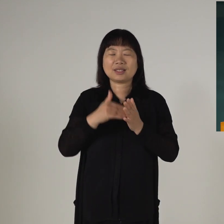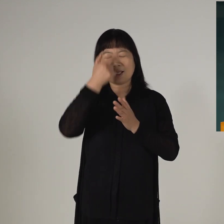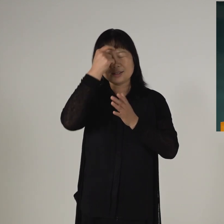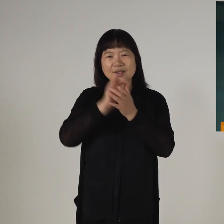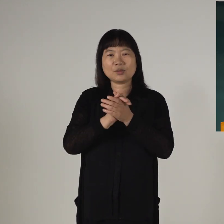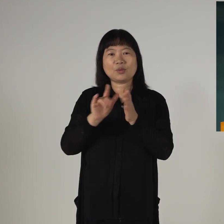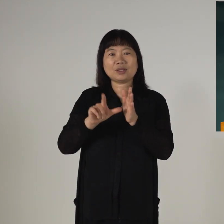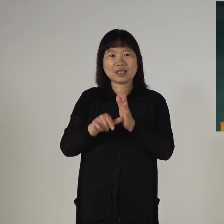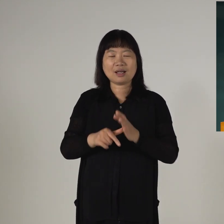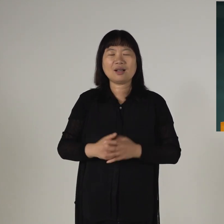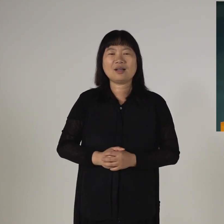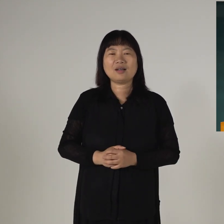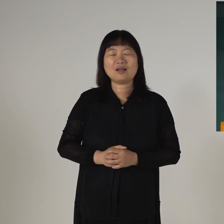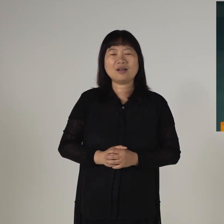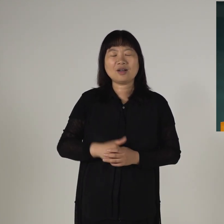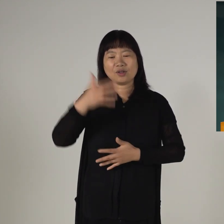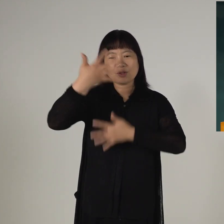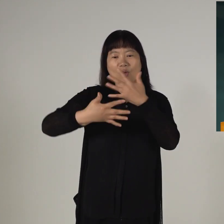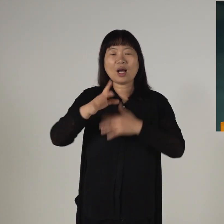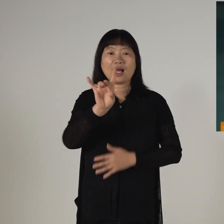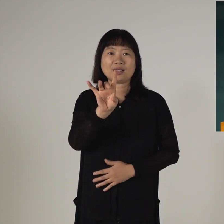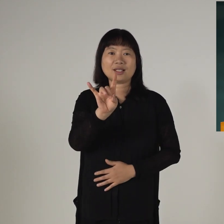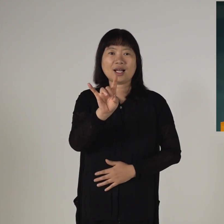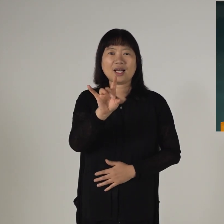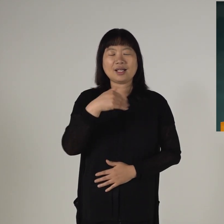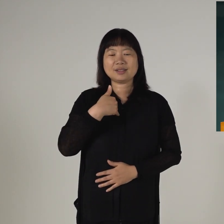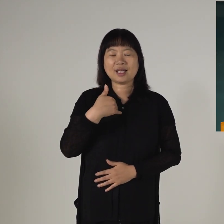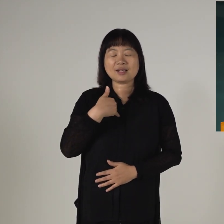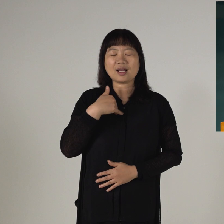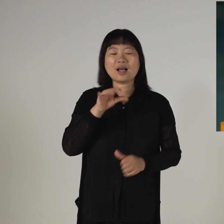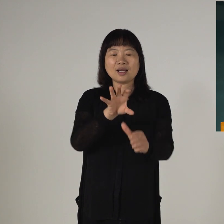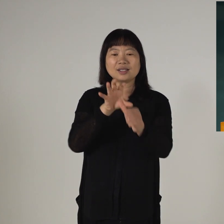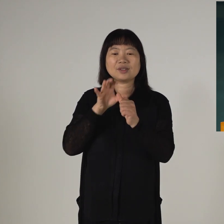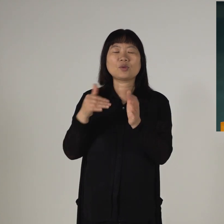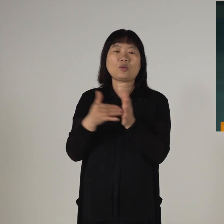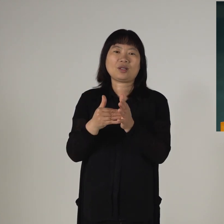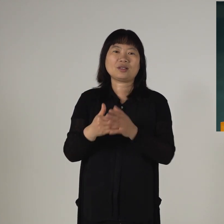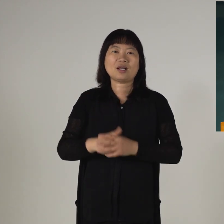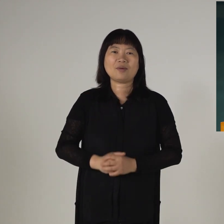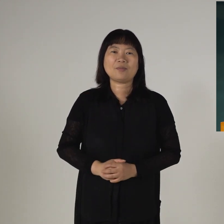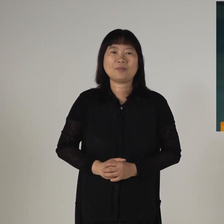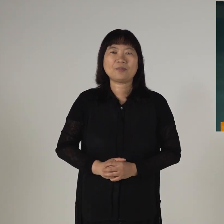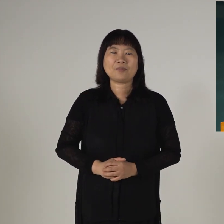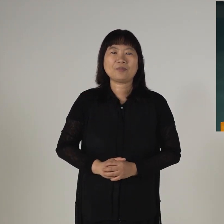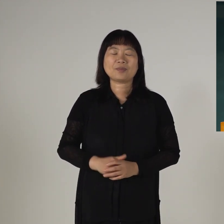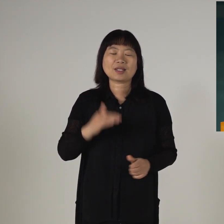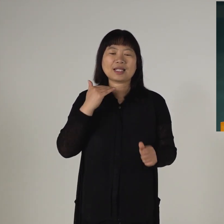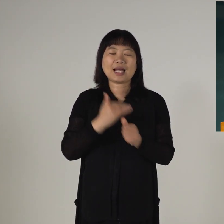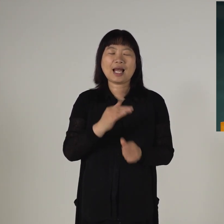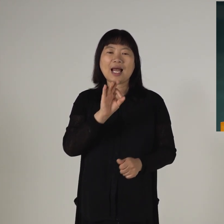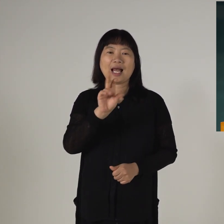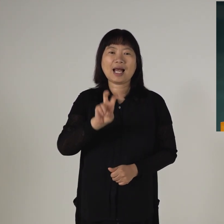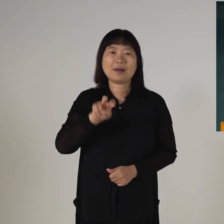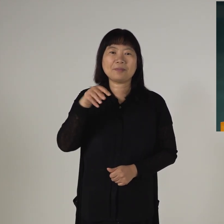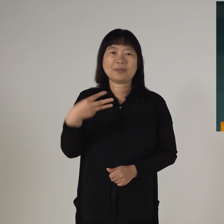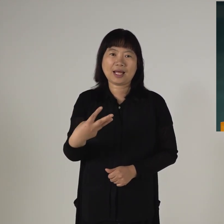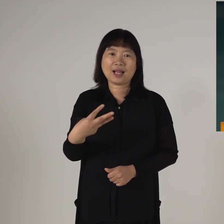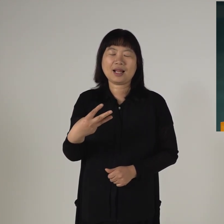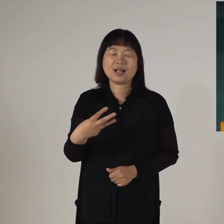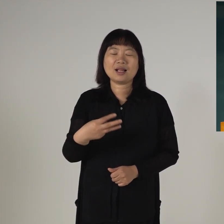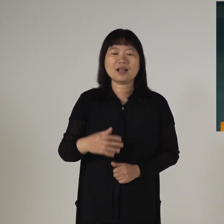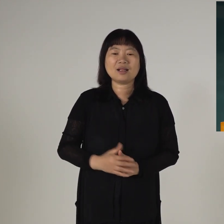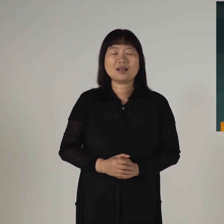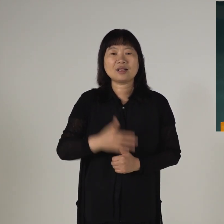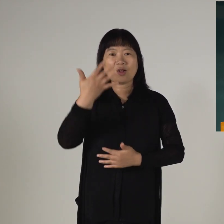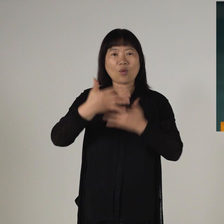시간에 영화 한 편 제가 인용을 한 적이 있어요. 암살이라는 영화예요. 기억나실